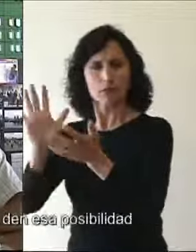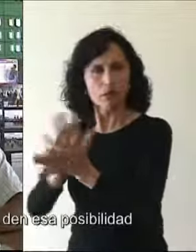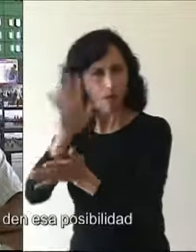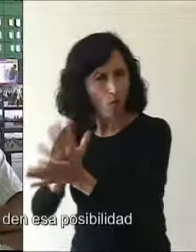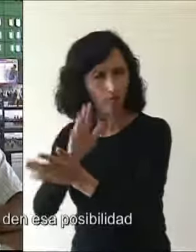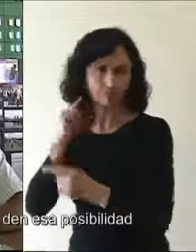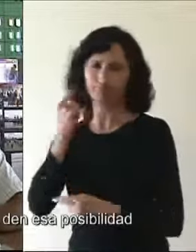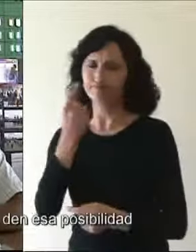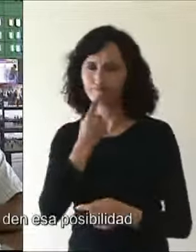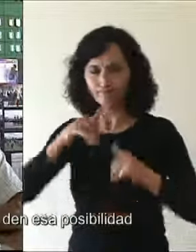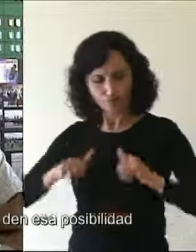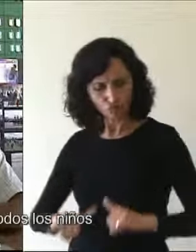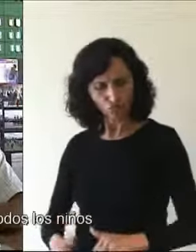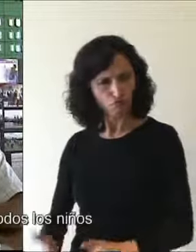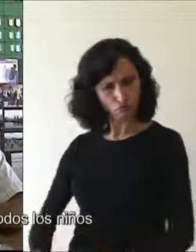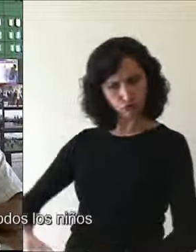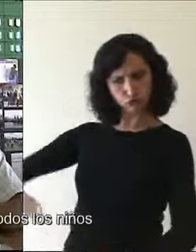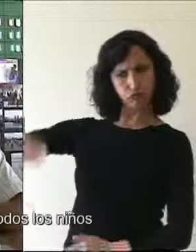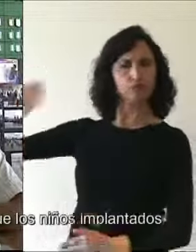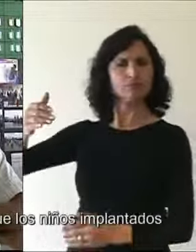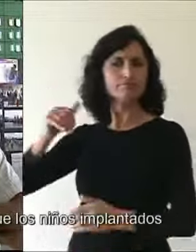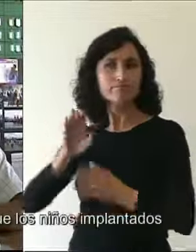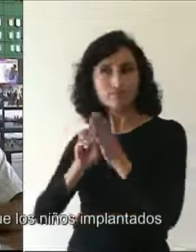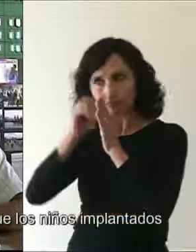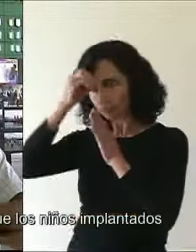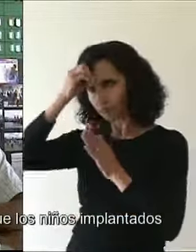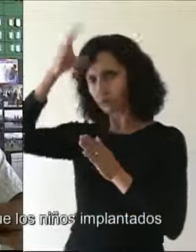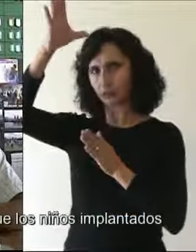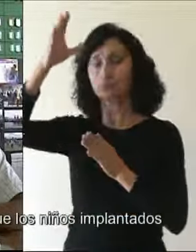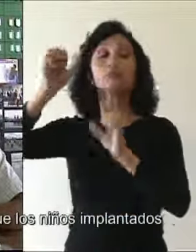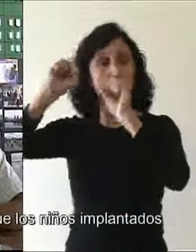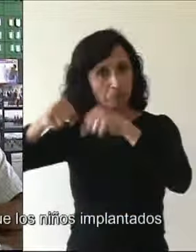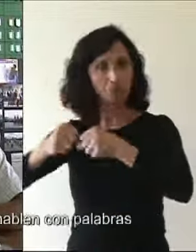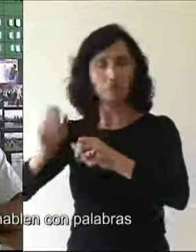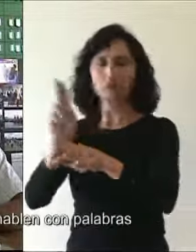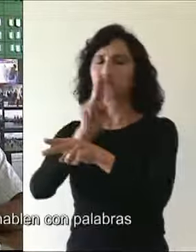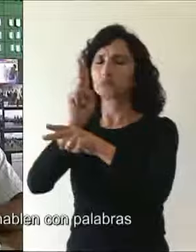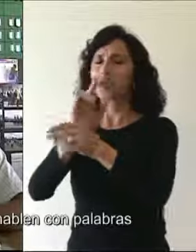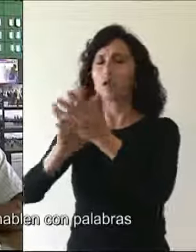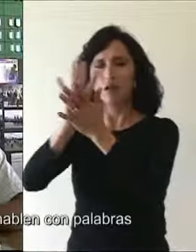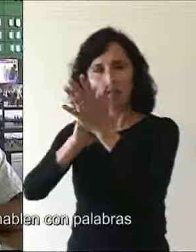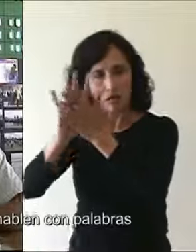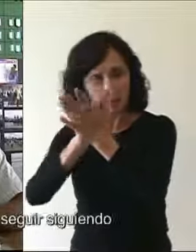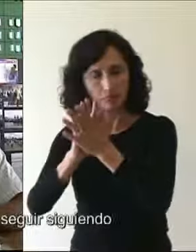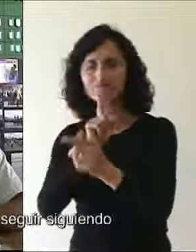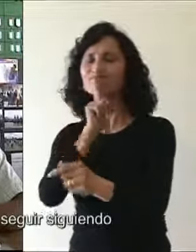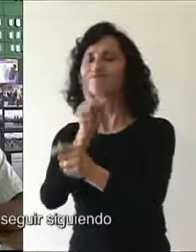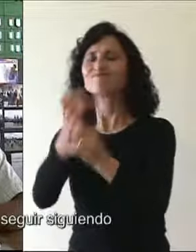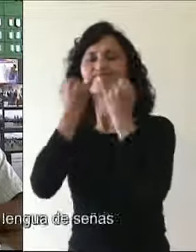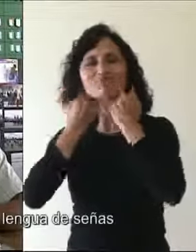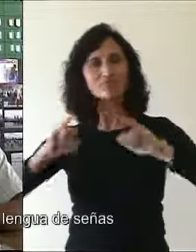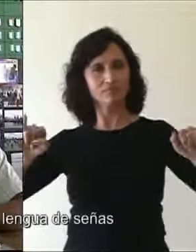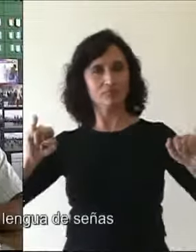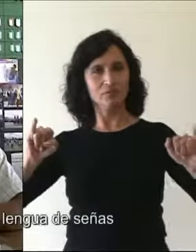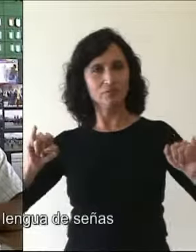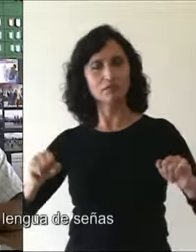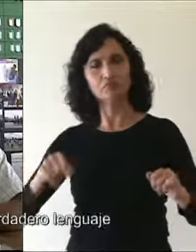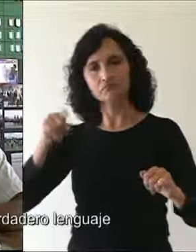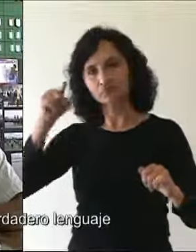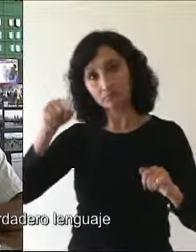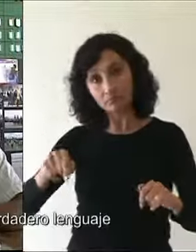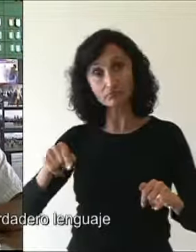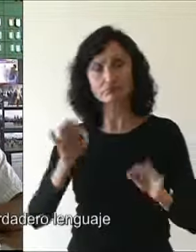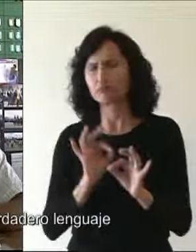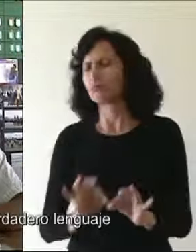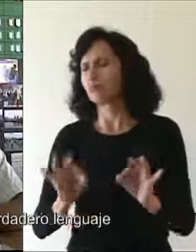las escuelas de sordos para que den esa posibilidad a todos los niños, de manera que los niños implantados, aunque hablen con palabras, van a seguir teniendo con la lengua de